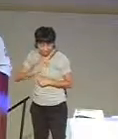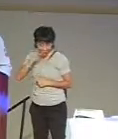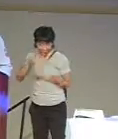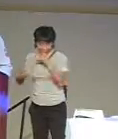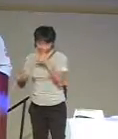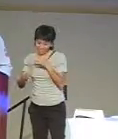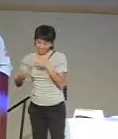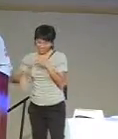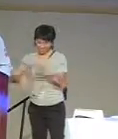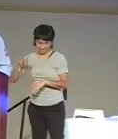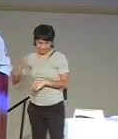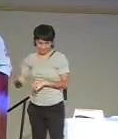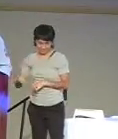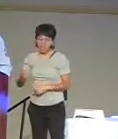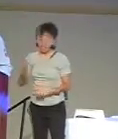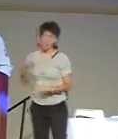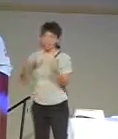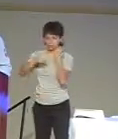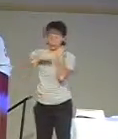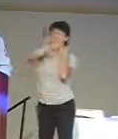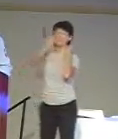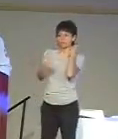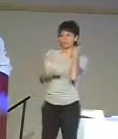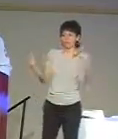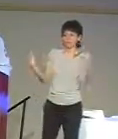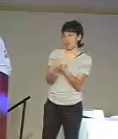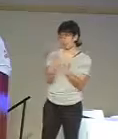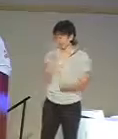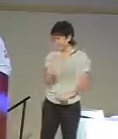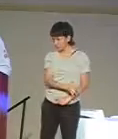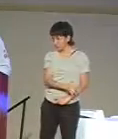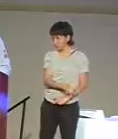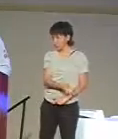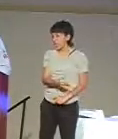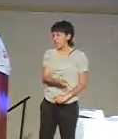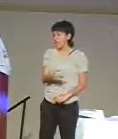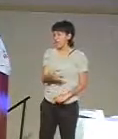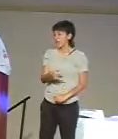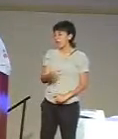a violencia, pero ese es otro tema.